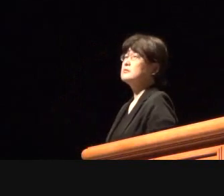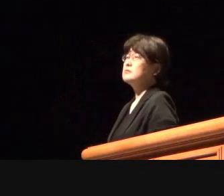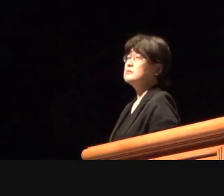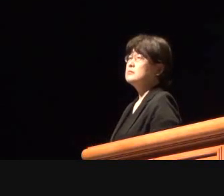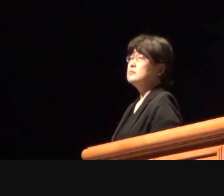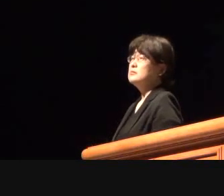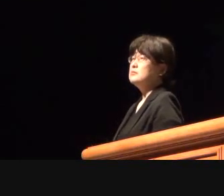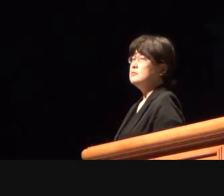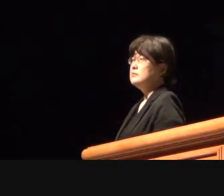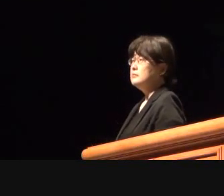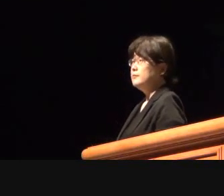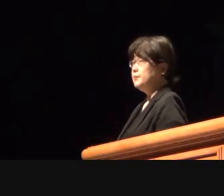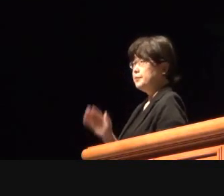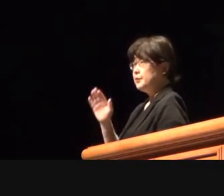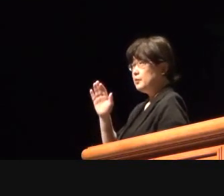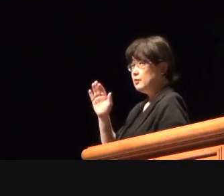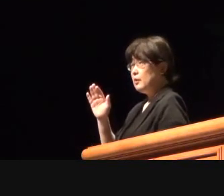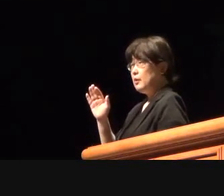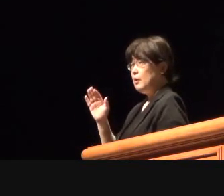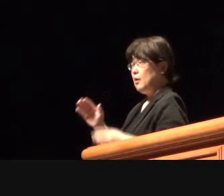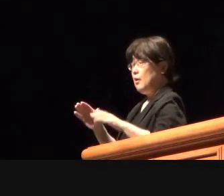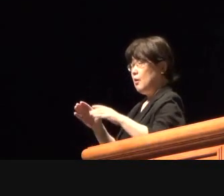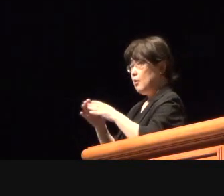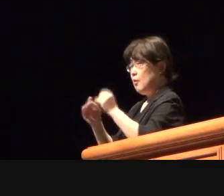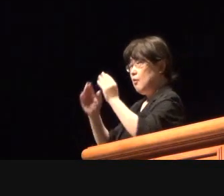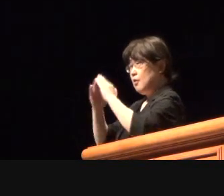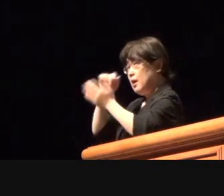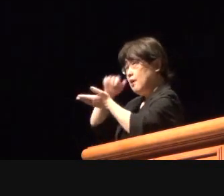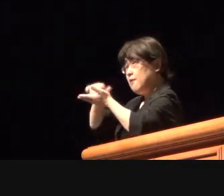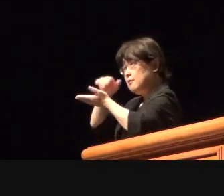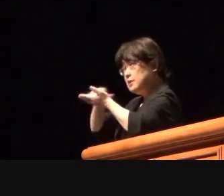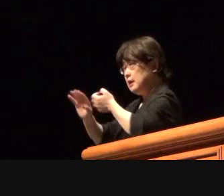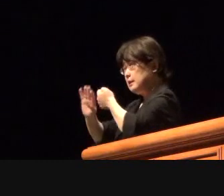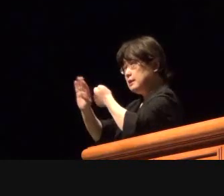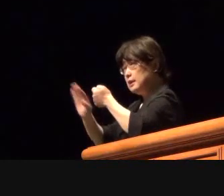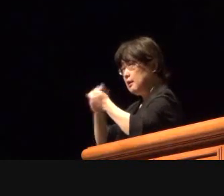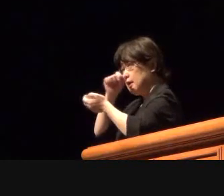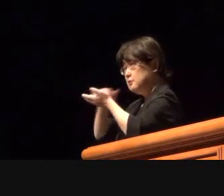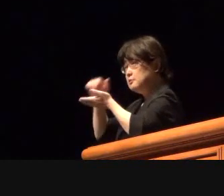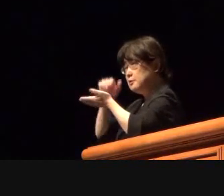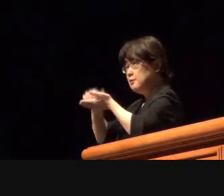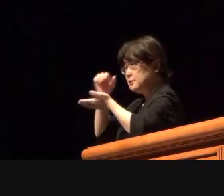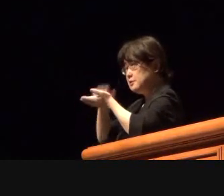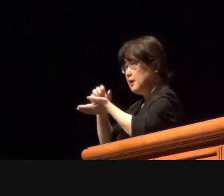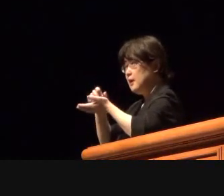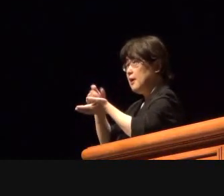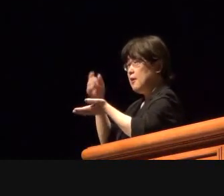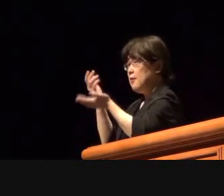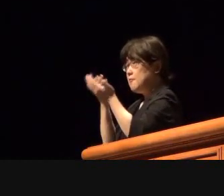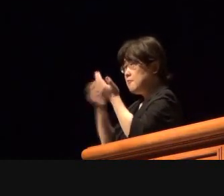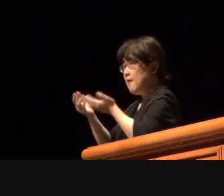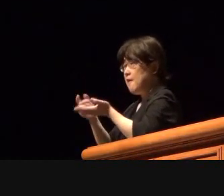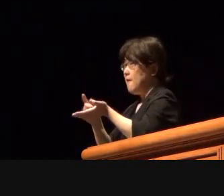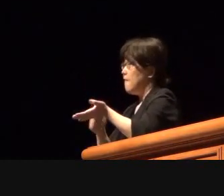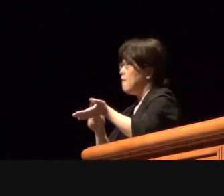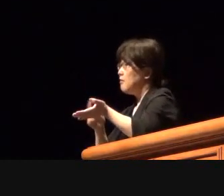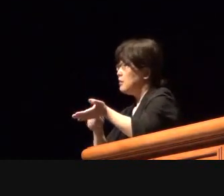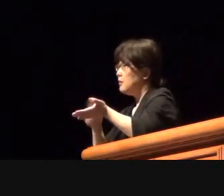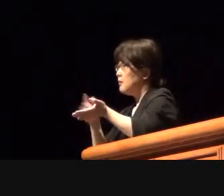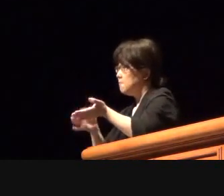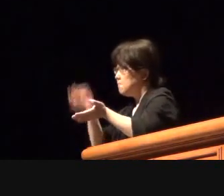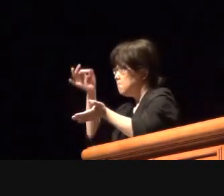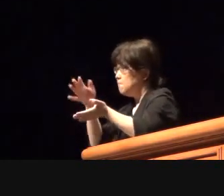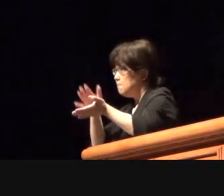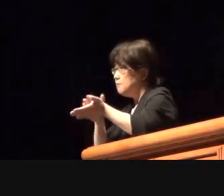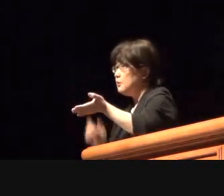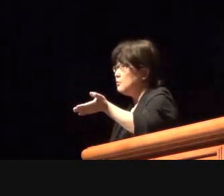今度の国家予算にも原発予算大きく組まれていますよね。